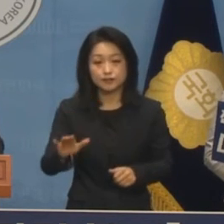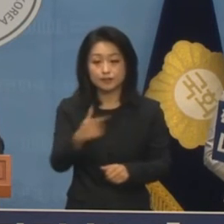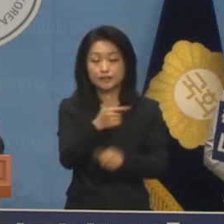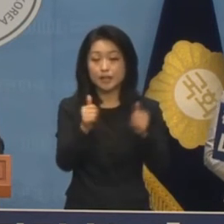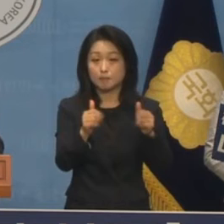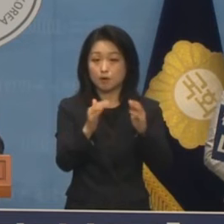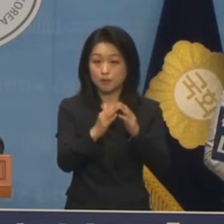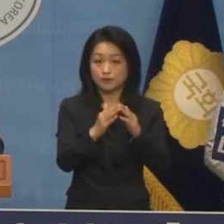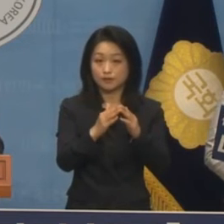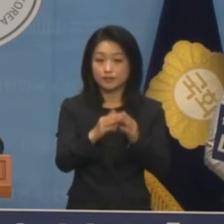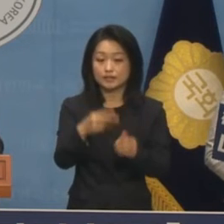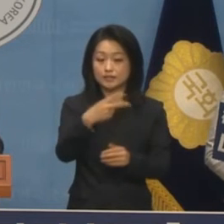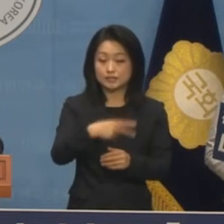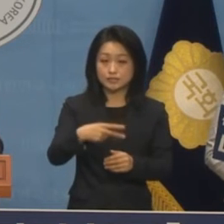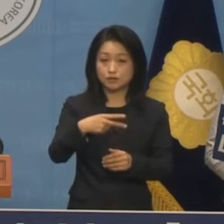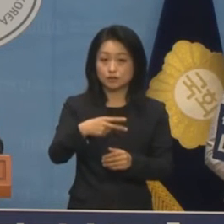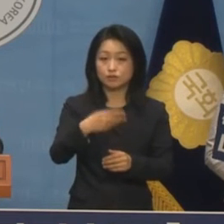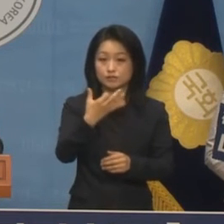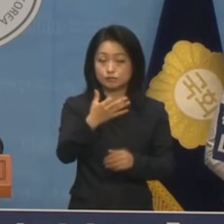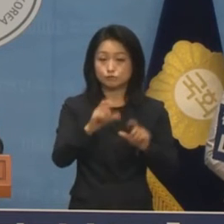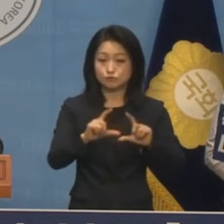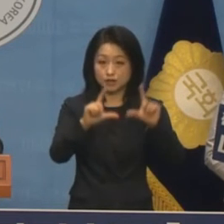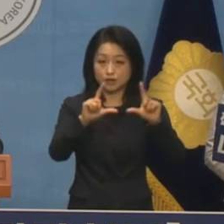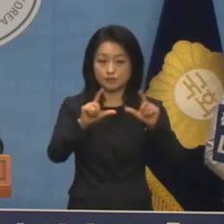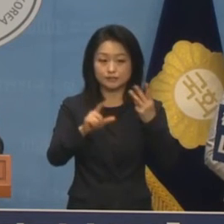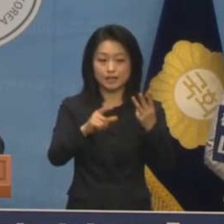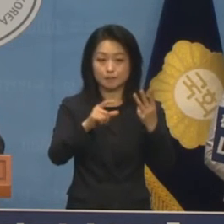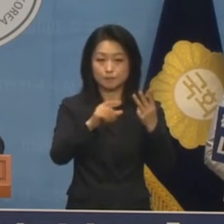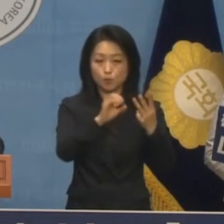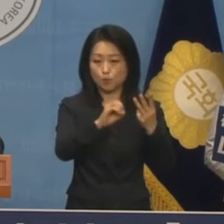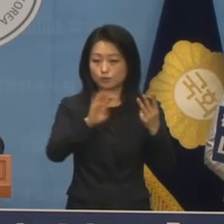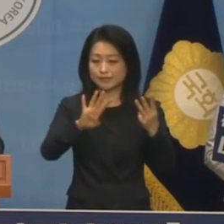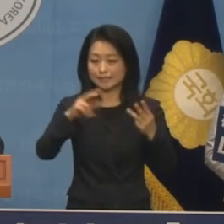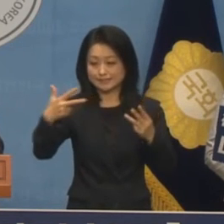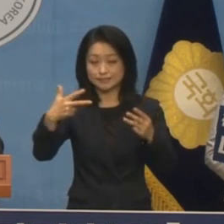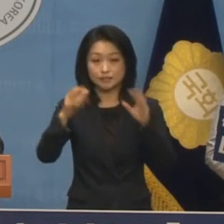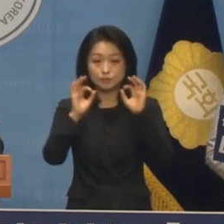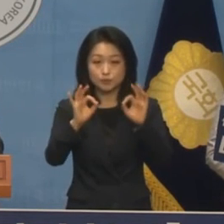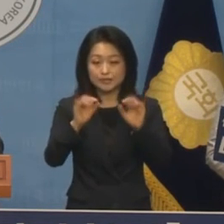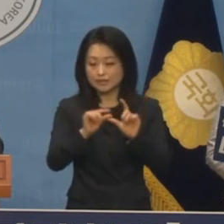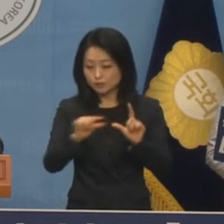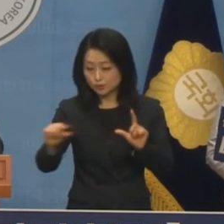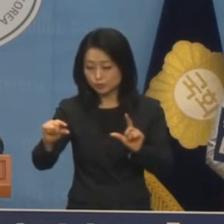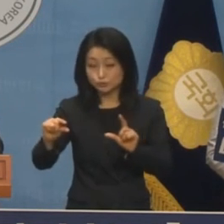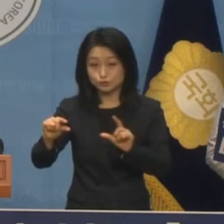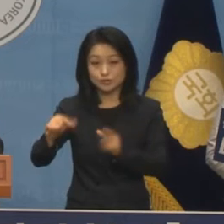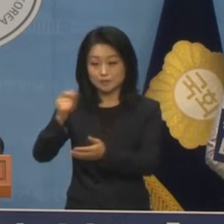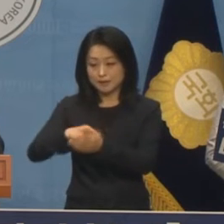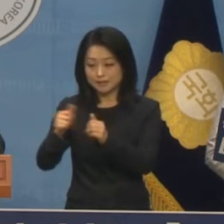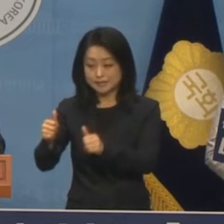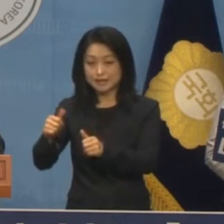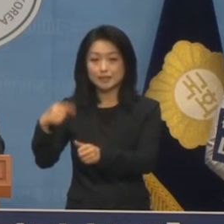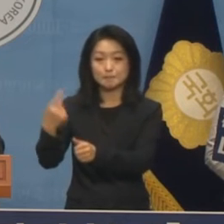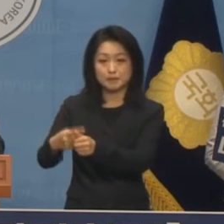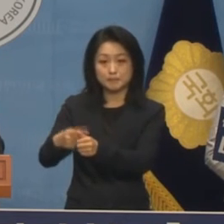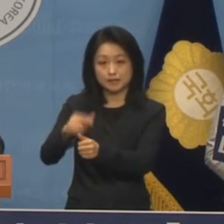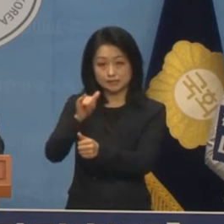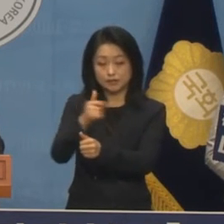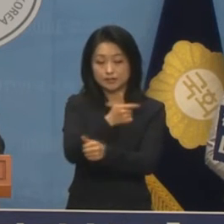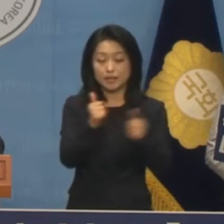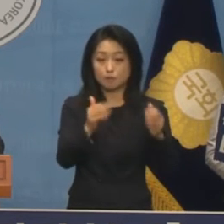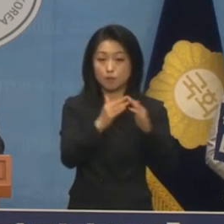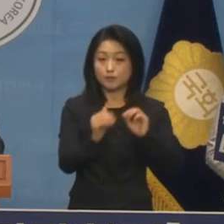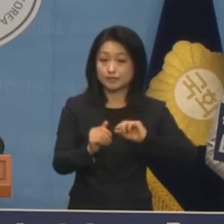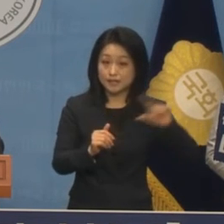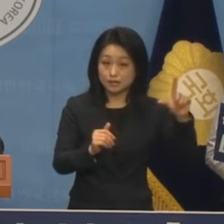대법원 2019 도 3047 전원 합의체 판결을 보면 대법원 소수 의견의 비판이 공식적으로 나오는데 대법원 다수